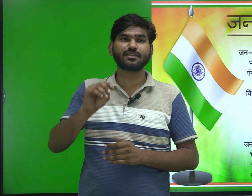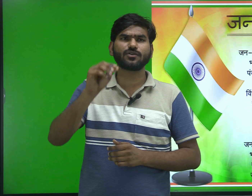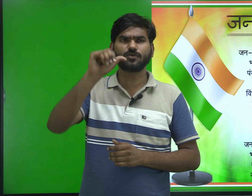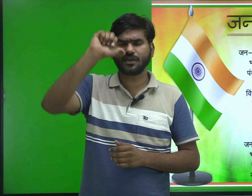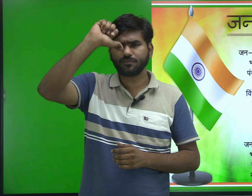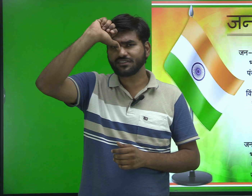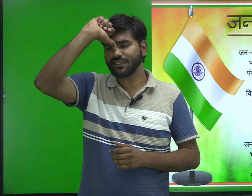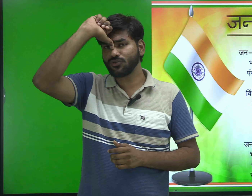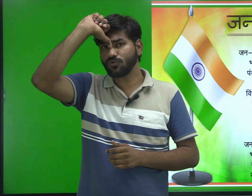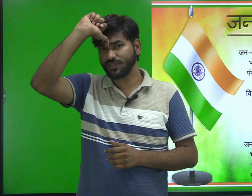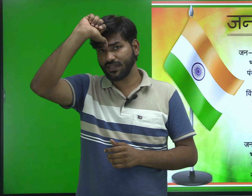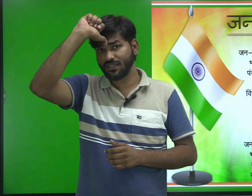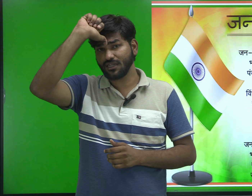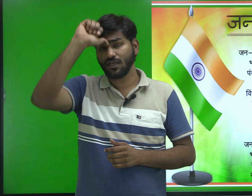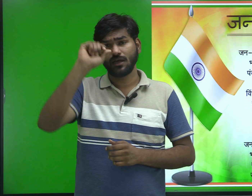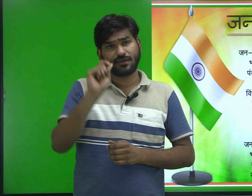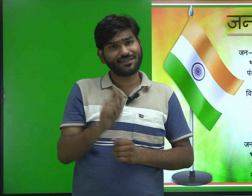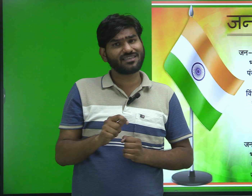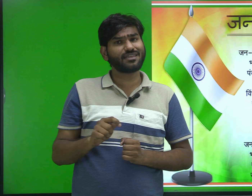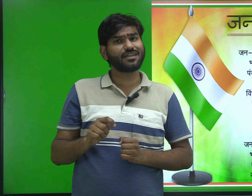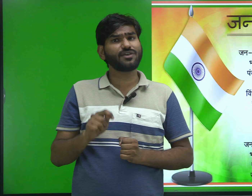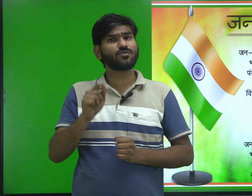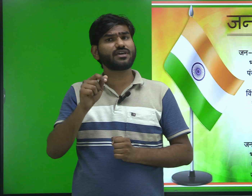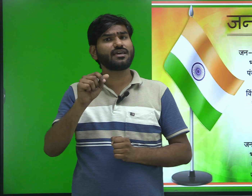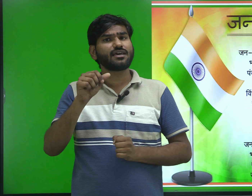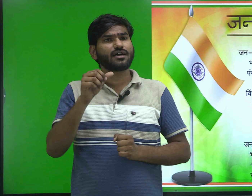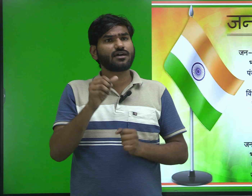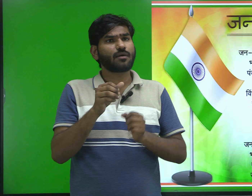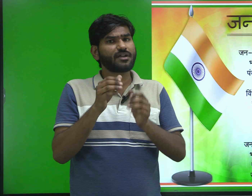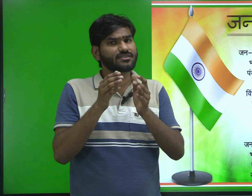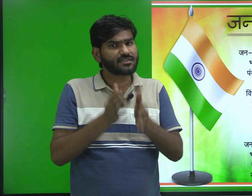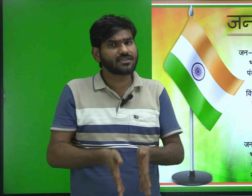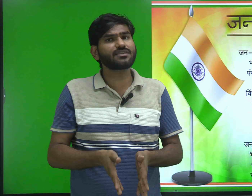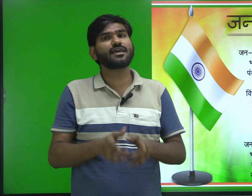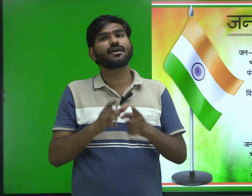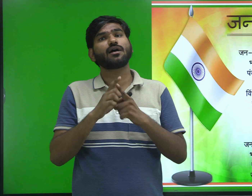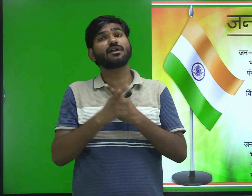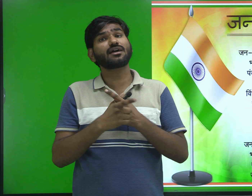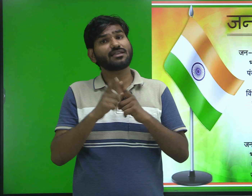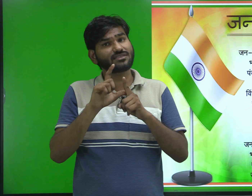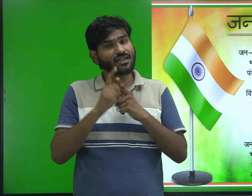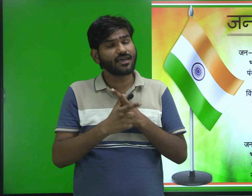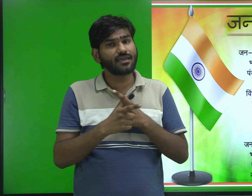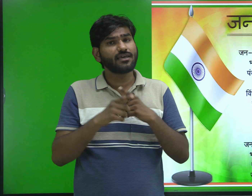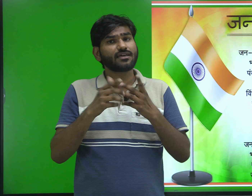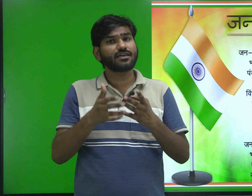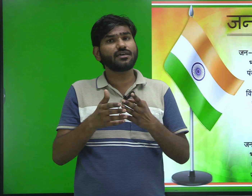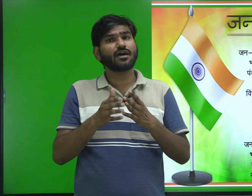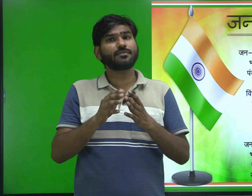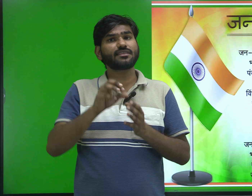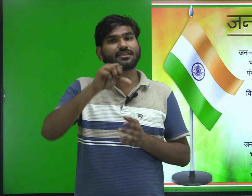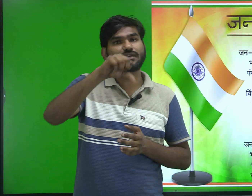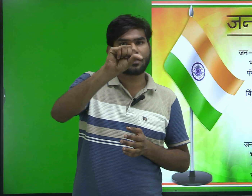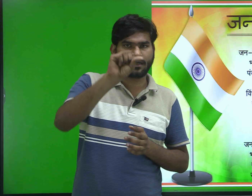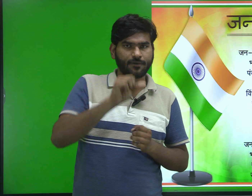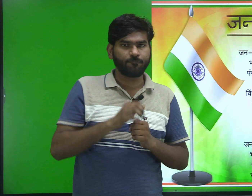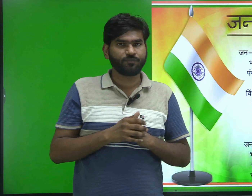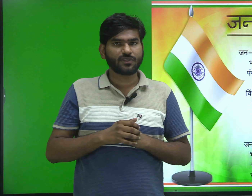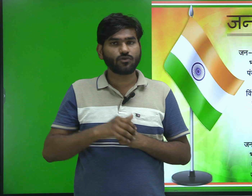क्योंकि हम ये साइन क्यों दे रहे हैं इधर? ये इसलिए दे रहे हैं क्योंकि हमारी संस्कृति है, हमारा कल्चर है कि हमें तिलक लगाना। तो